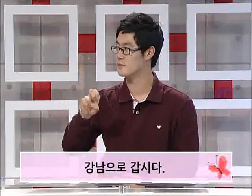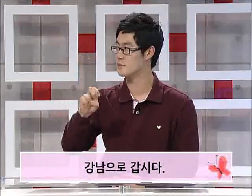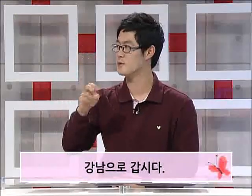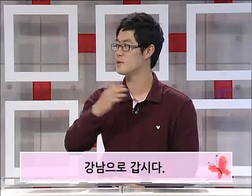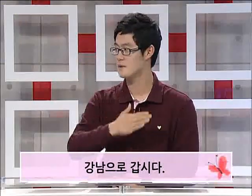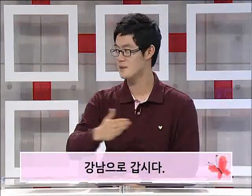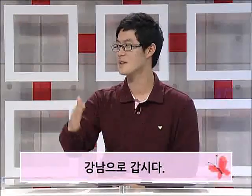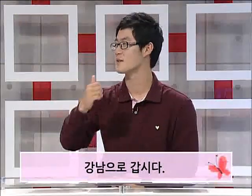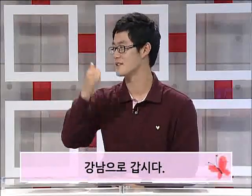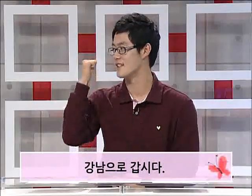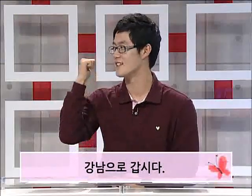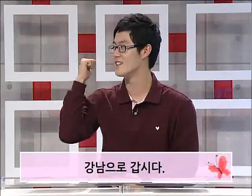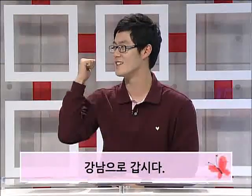강남으로 갑시다.